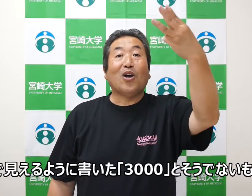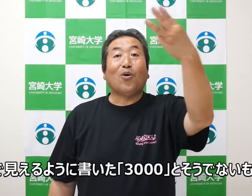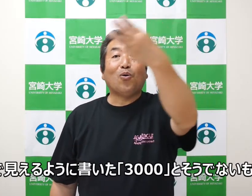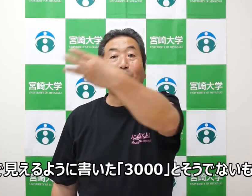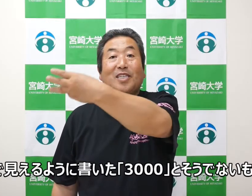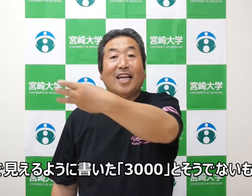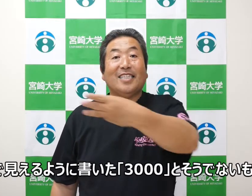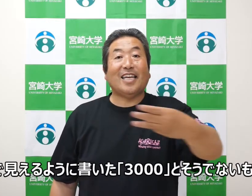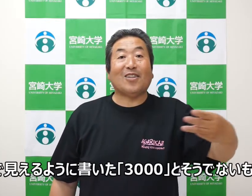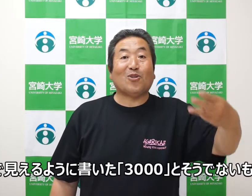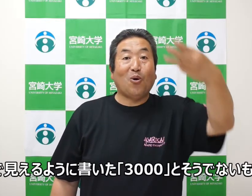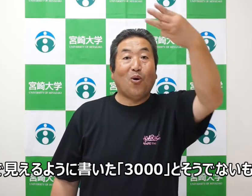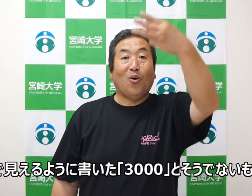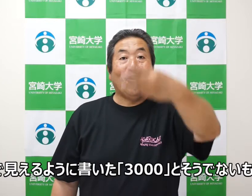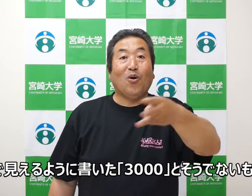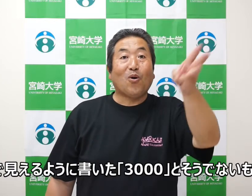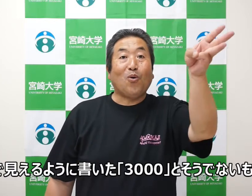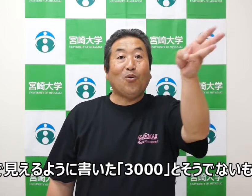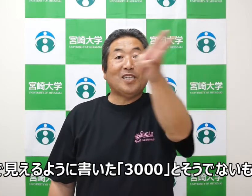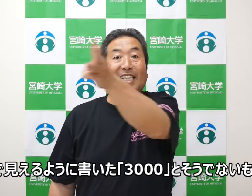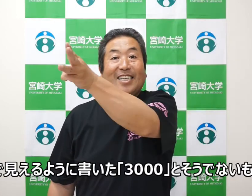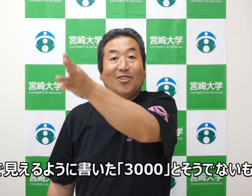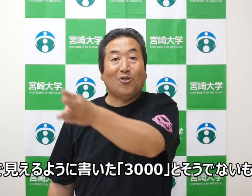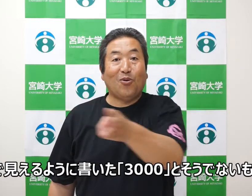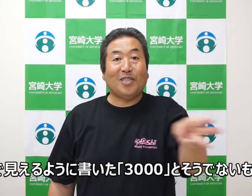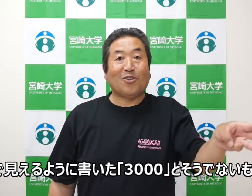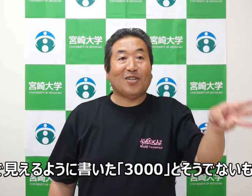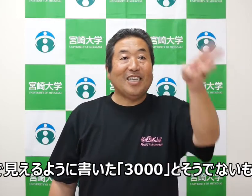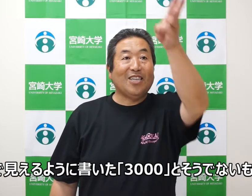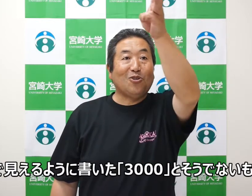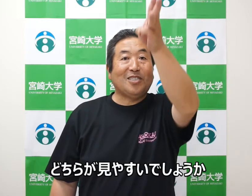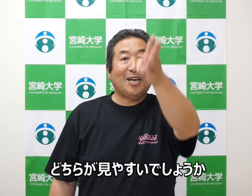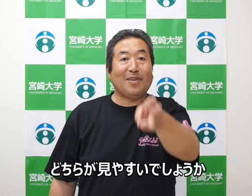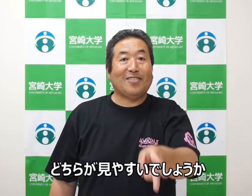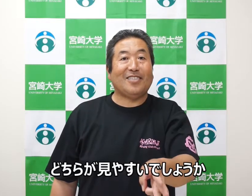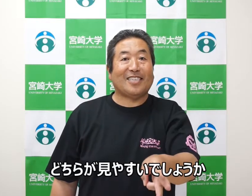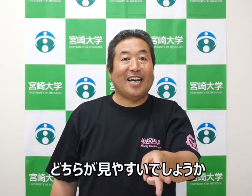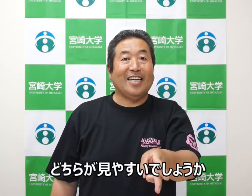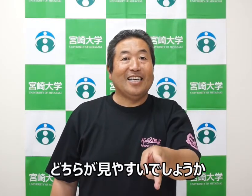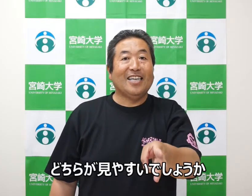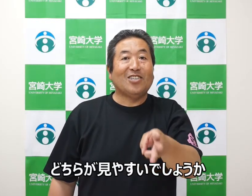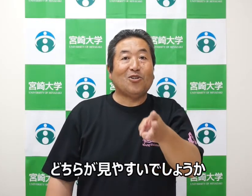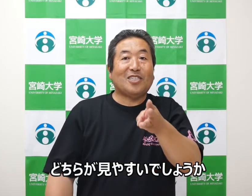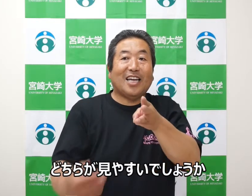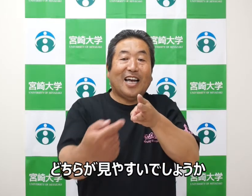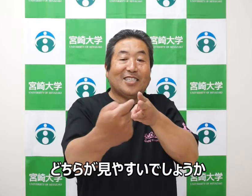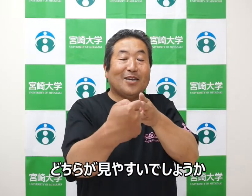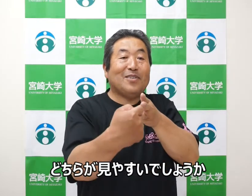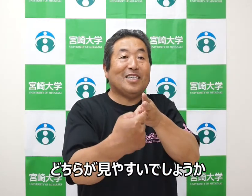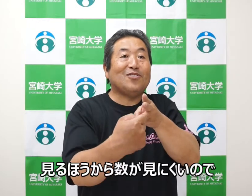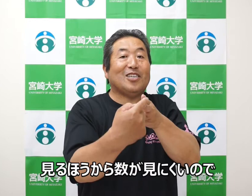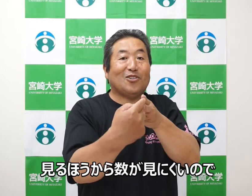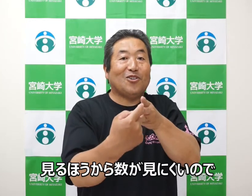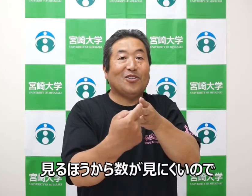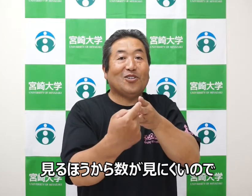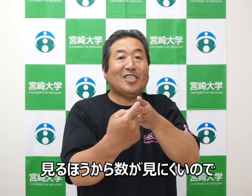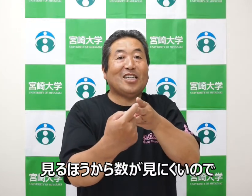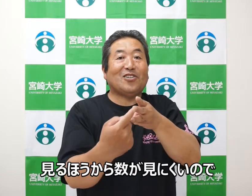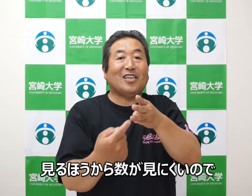この3000とこの3000と見た時にどっちが見やすいですか？そっちから数が見にくいでしょう。それぞれの時がいき